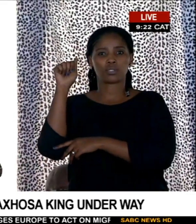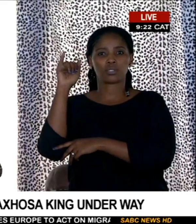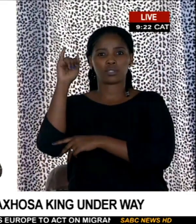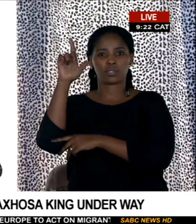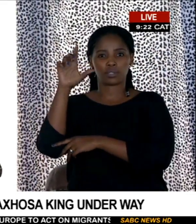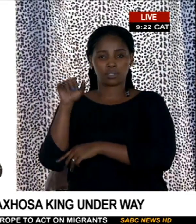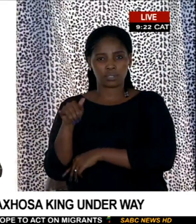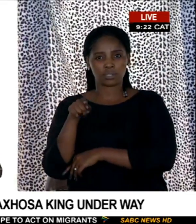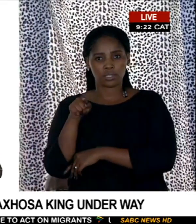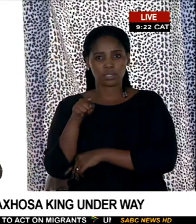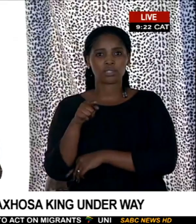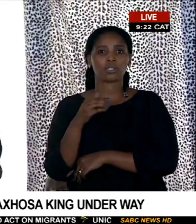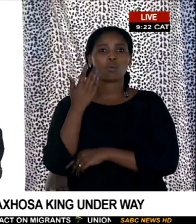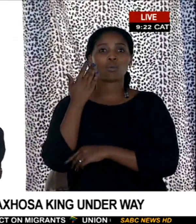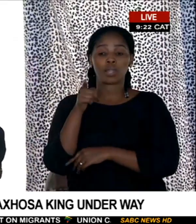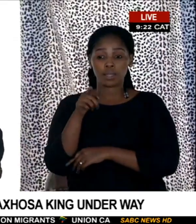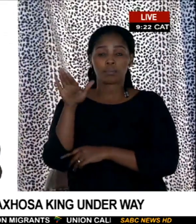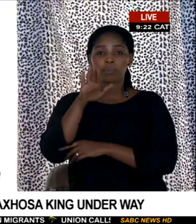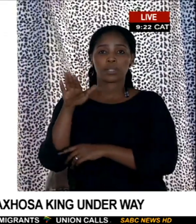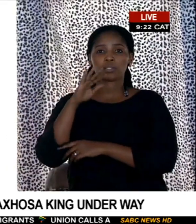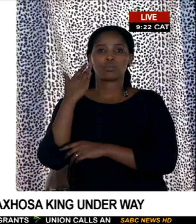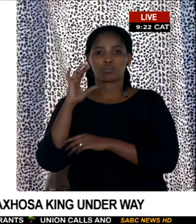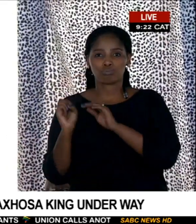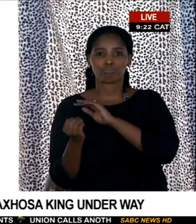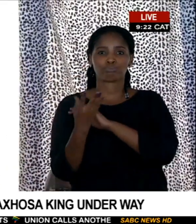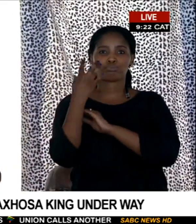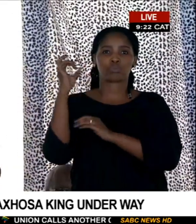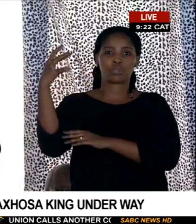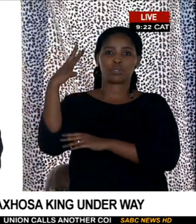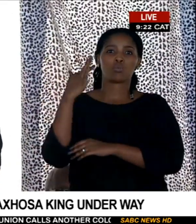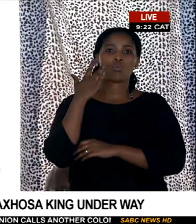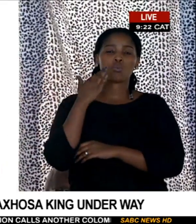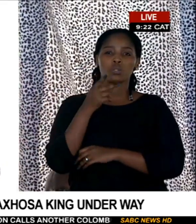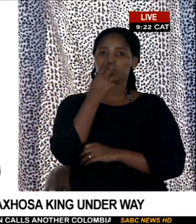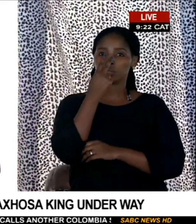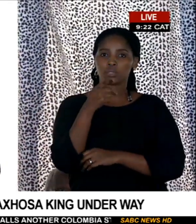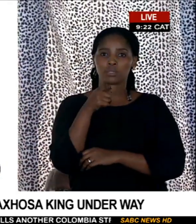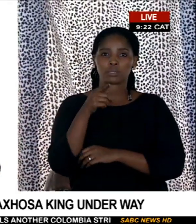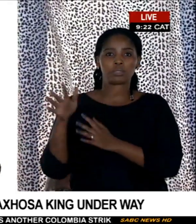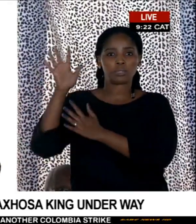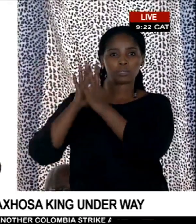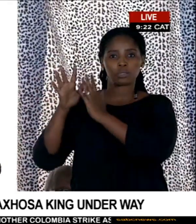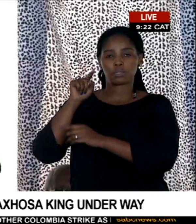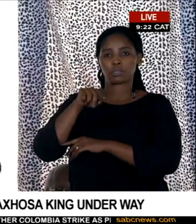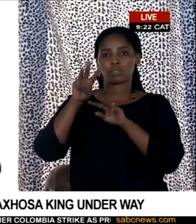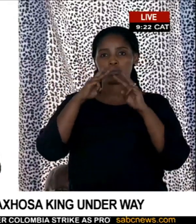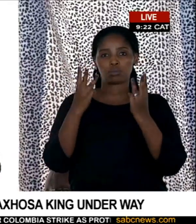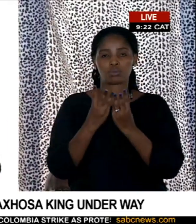zaqaqamba xa kulandwa imbali yesi sizwe. Naxa kuthethwa